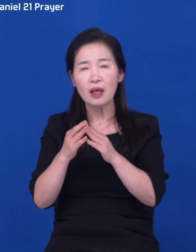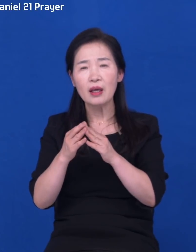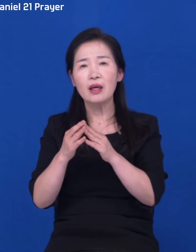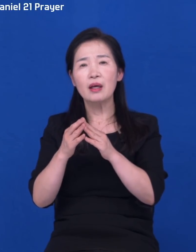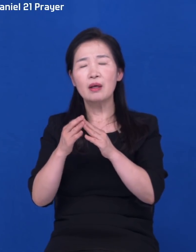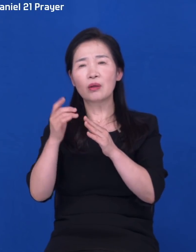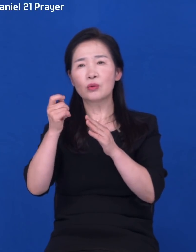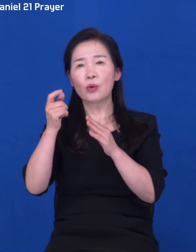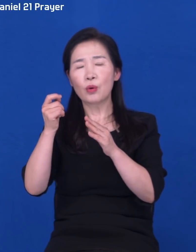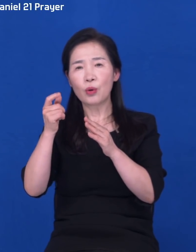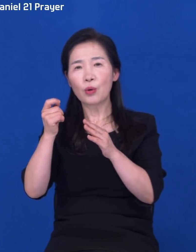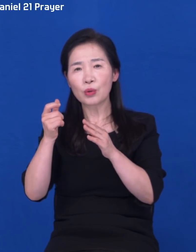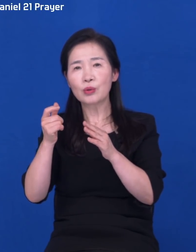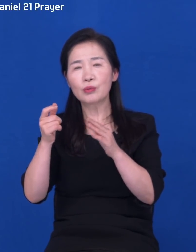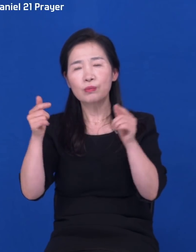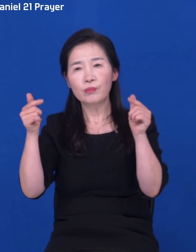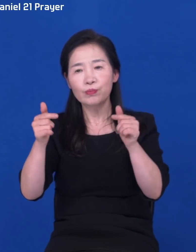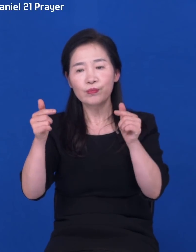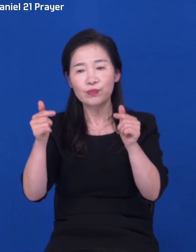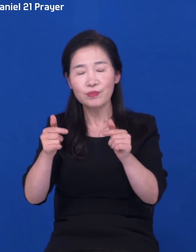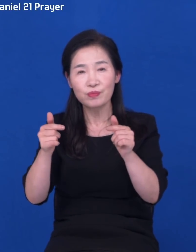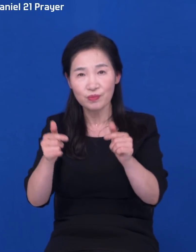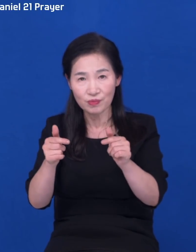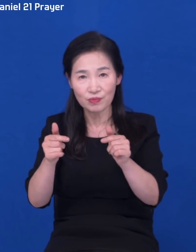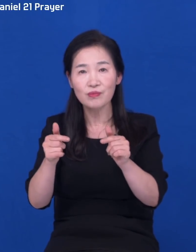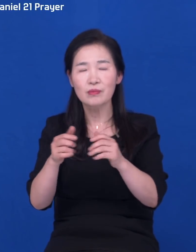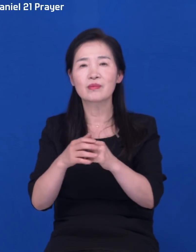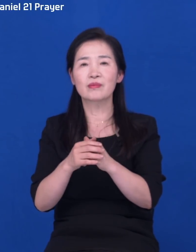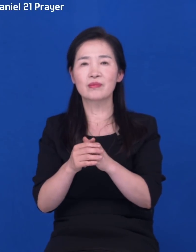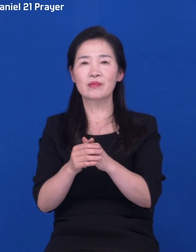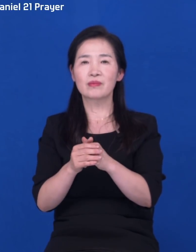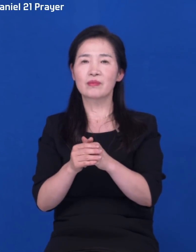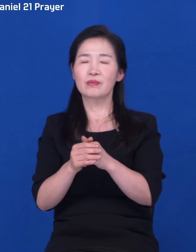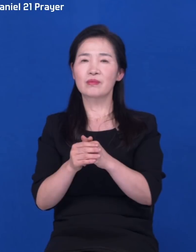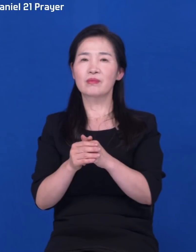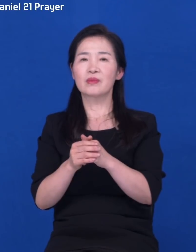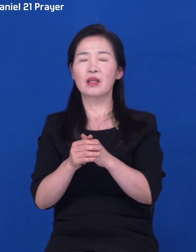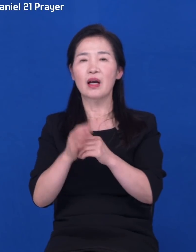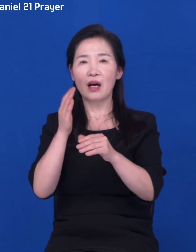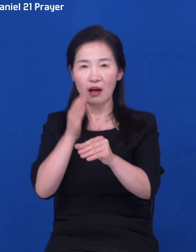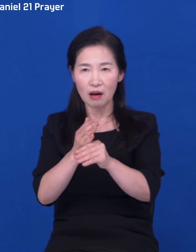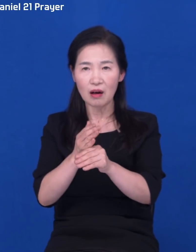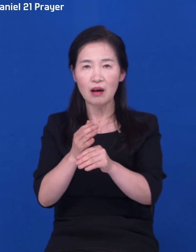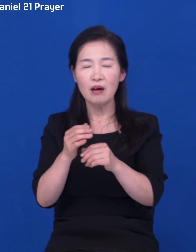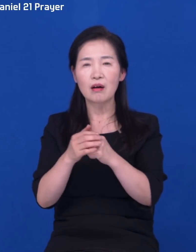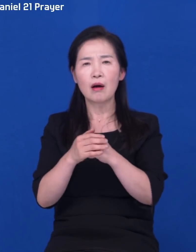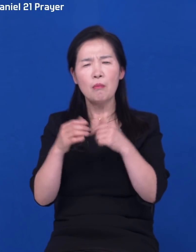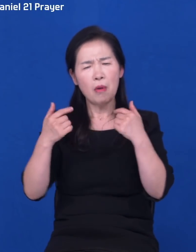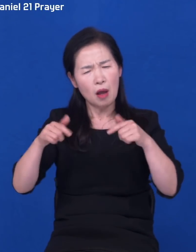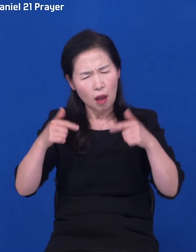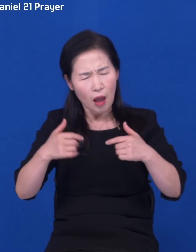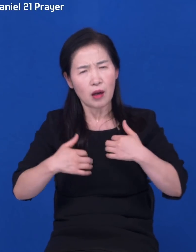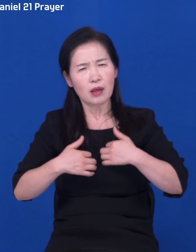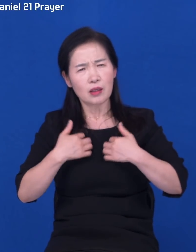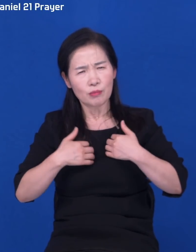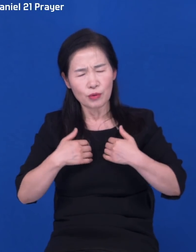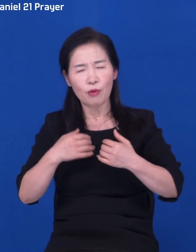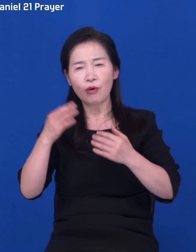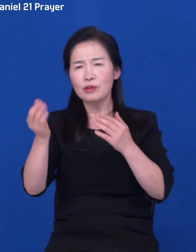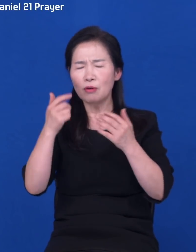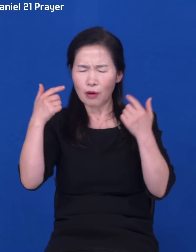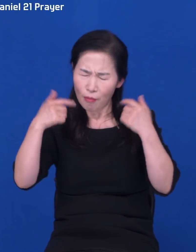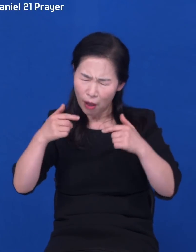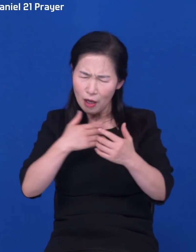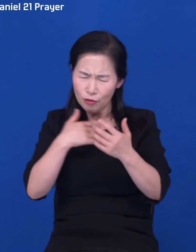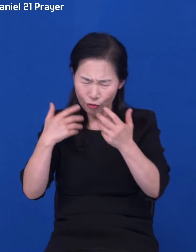이렇게 딱 쳐내더라고요. 제 인생에서. 그러다가 어느 날 갑자기 맨날 기뻤는데 성령이 맨날 충만했는데